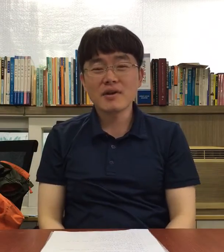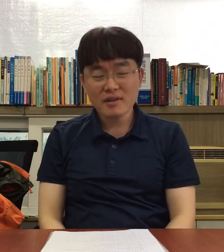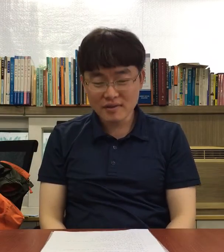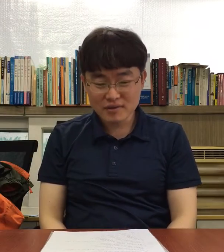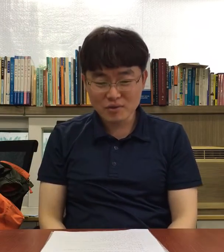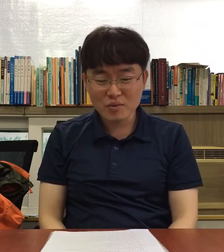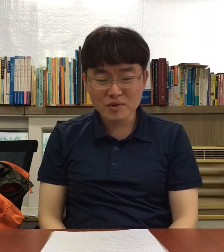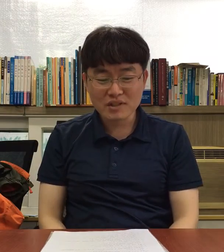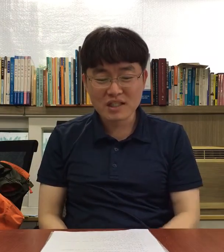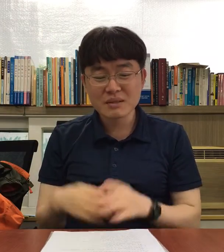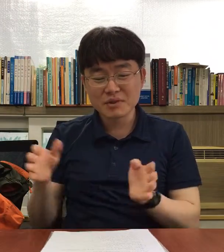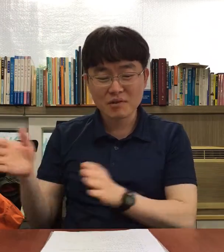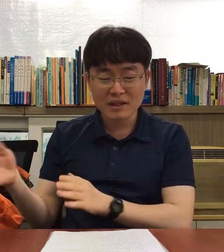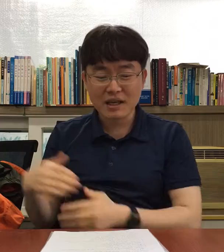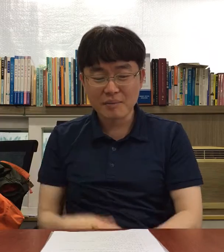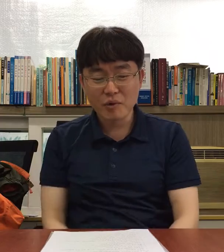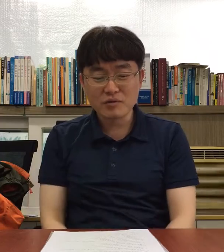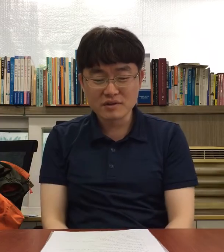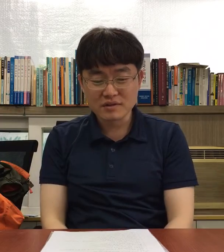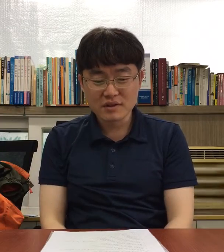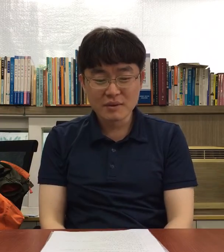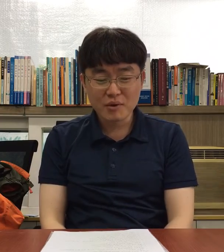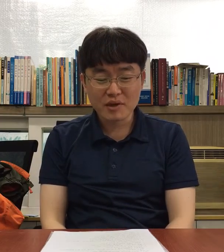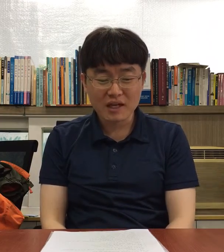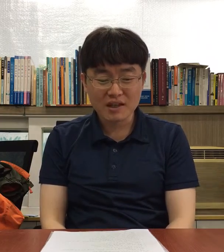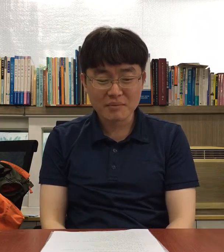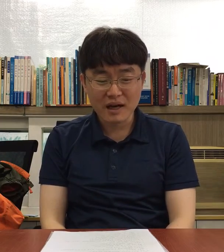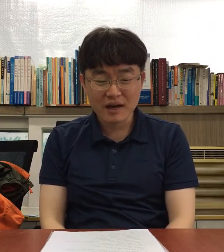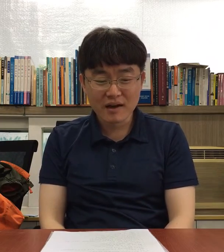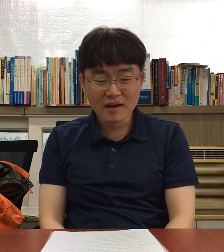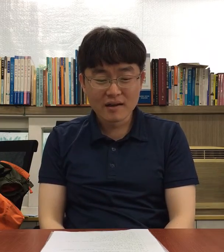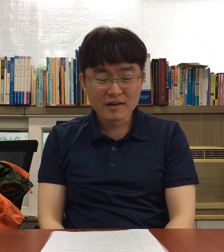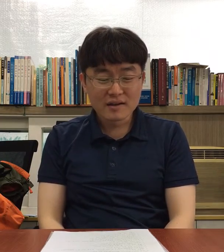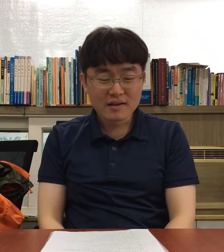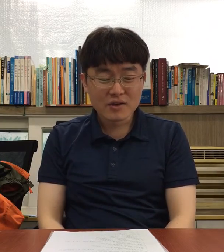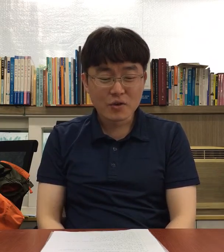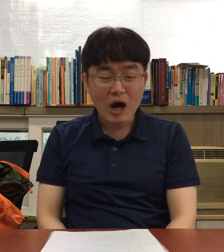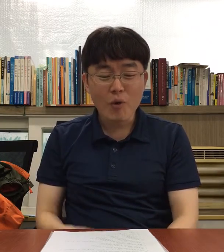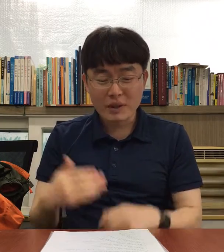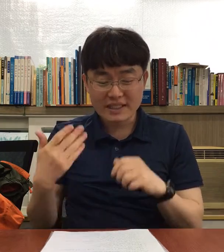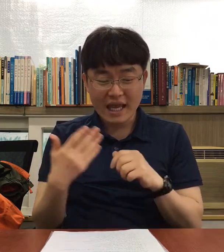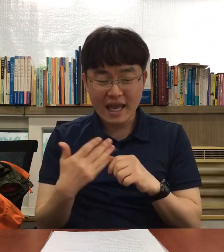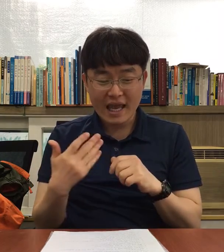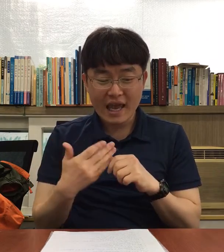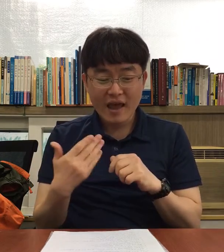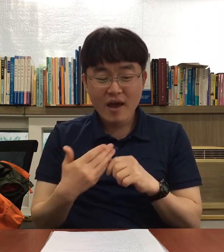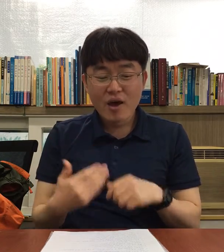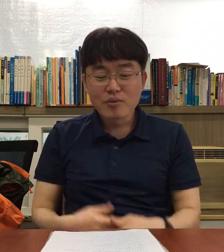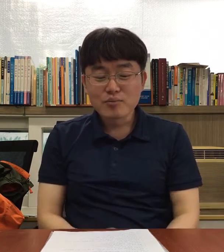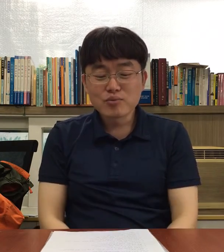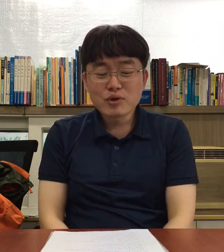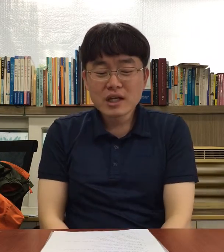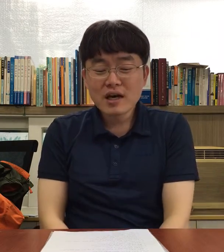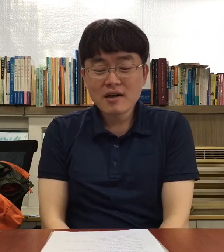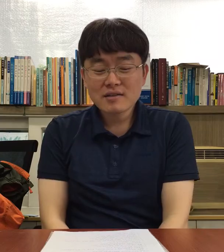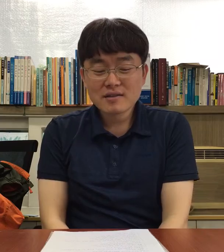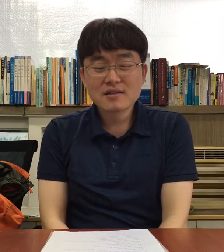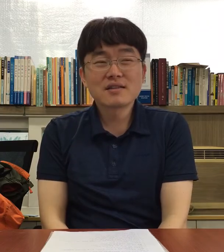그러면 조금 더 이제 그림처럼 하나의 표현이 가능합니다. 그리고 9번째, 뿌리가